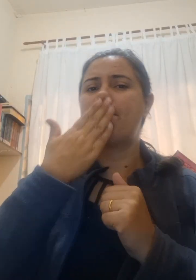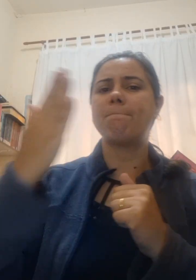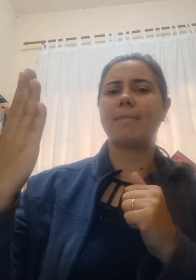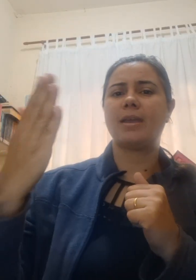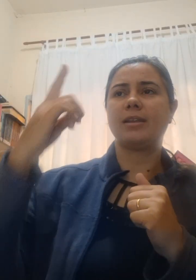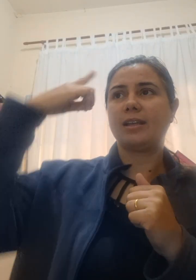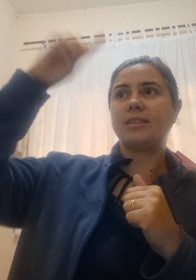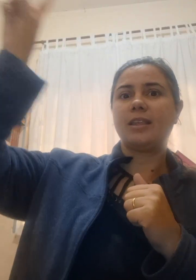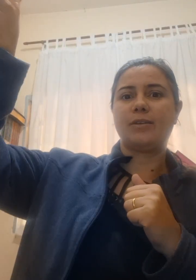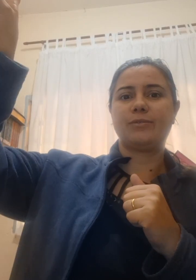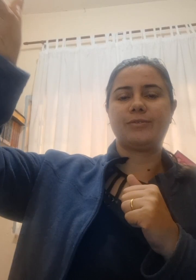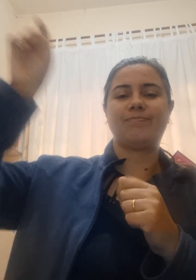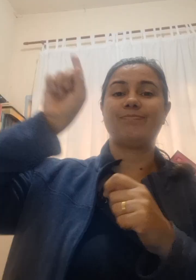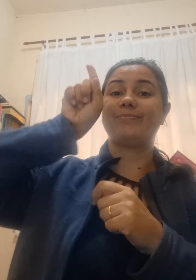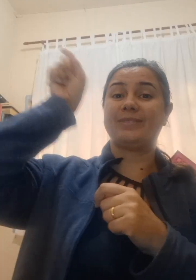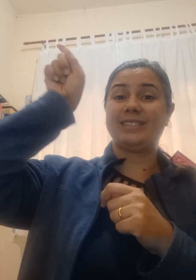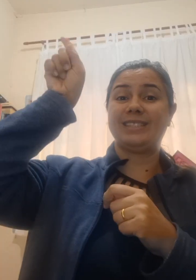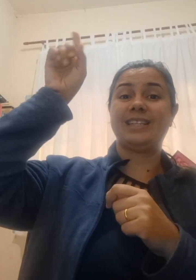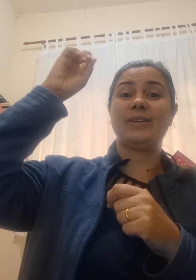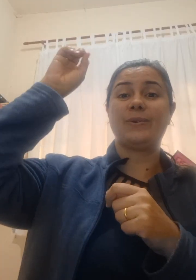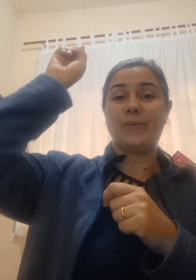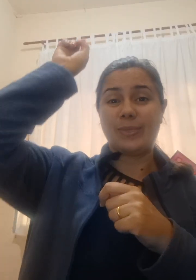Jesus pede para Deus, para ele